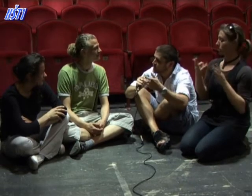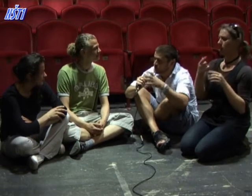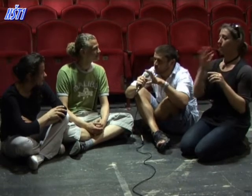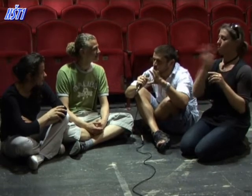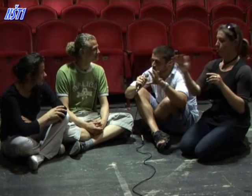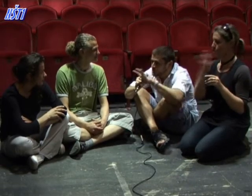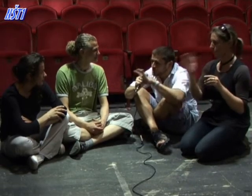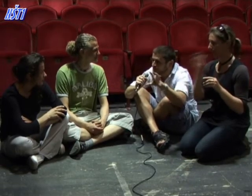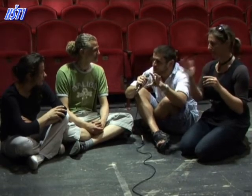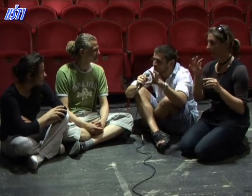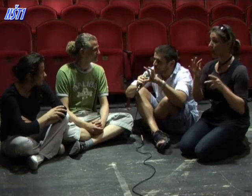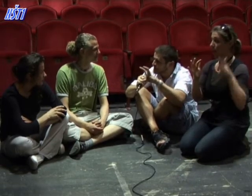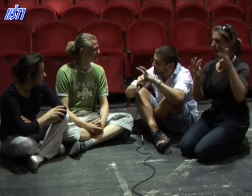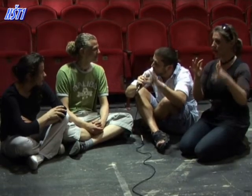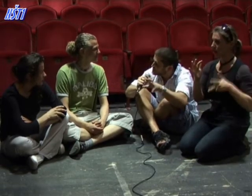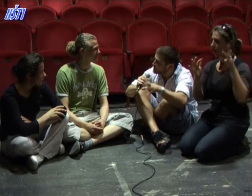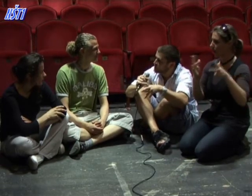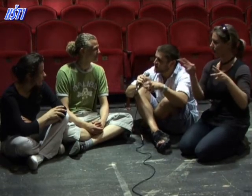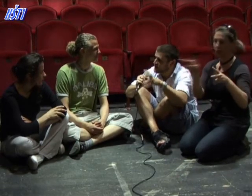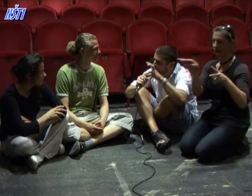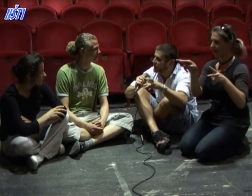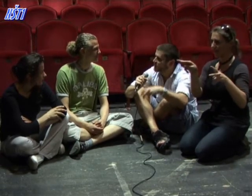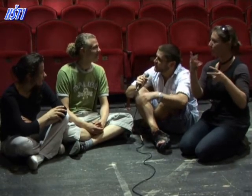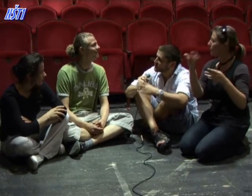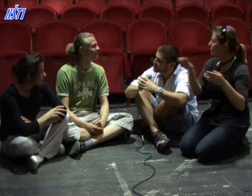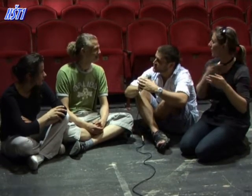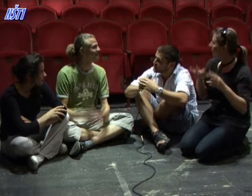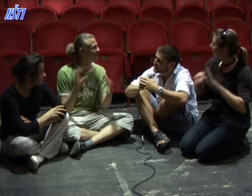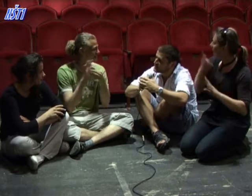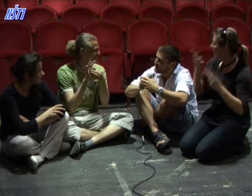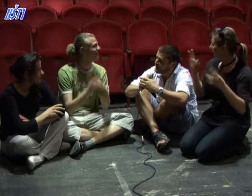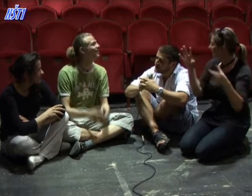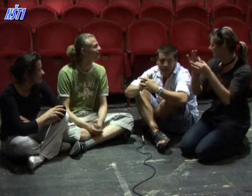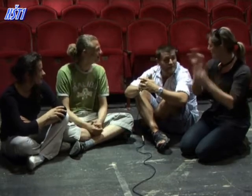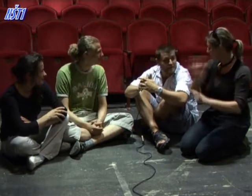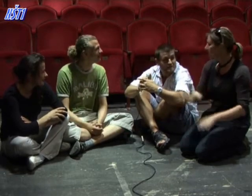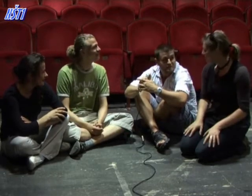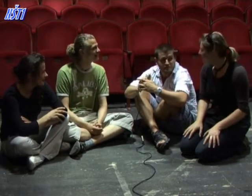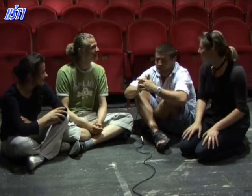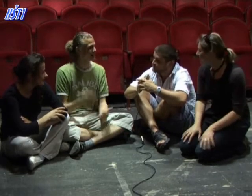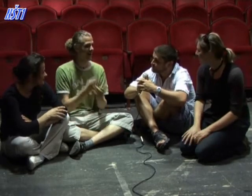repliku, člověk může vnímat vlastně 2 způsoby podle toho, na koho se zrovna dívá.